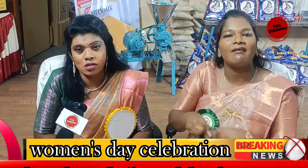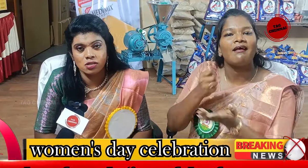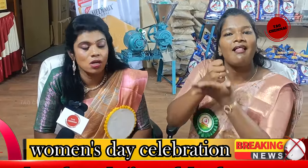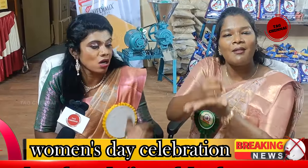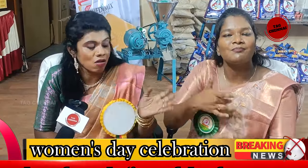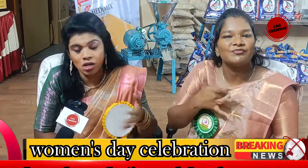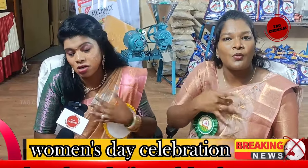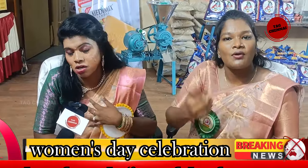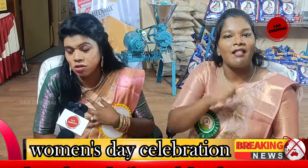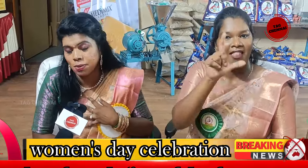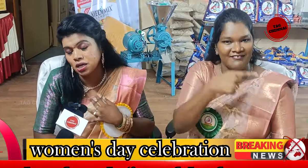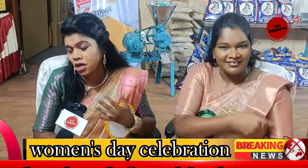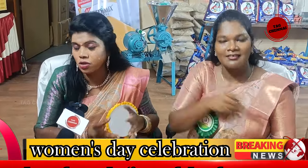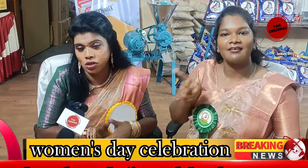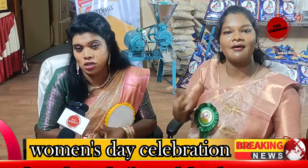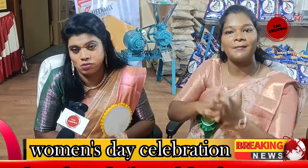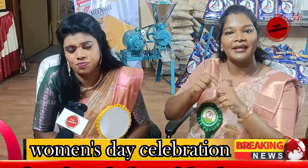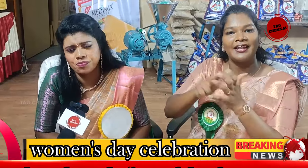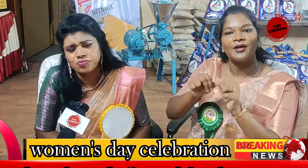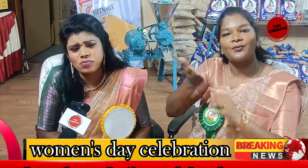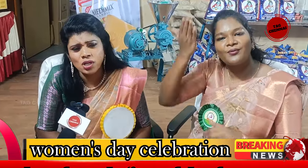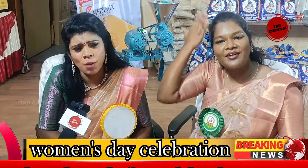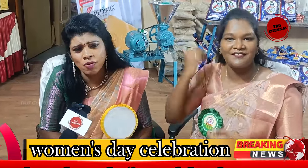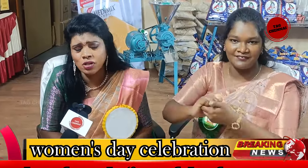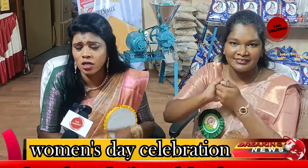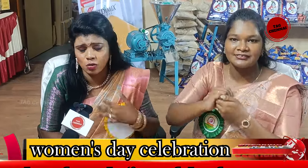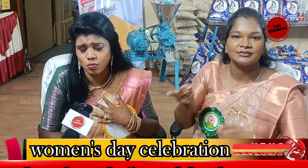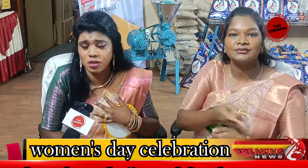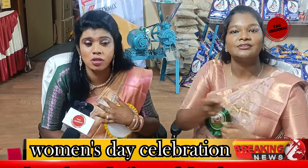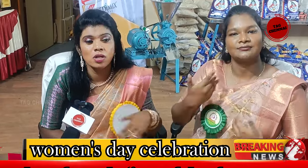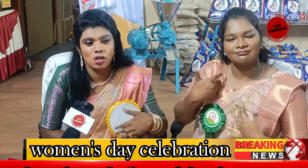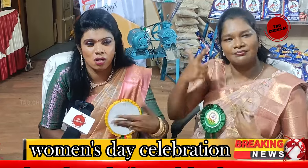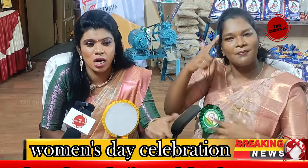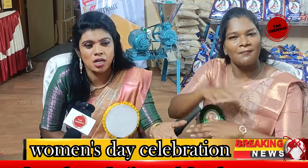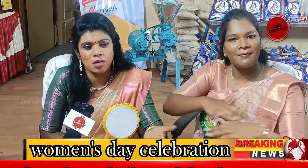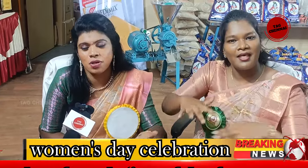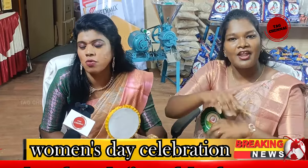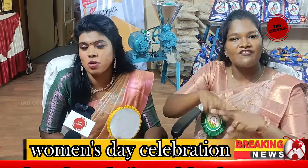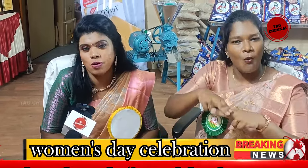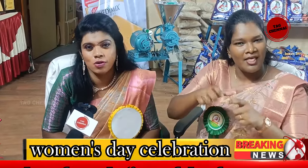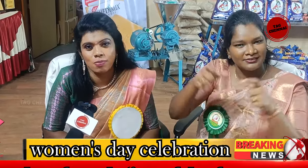இருந்துச்சு. லாவண்யா நானும் பள்ளிக்கால தோழிகள் அப்புறம் வந்து எங்களை கூப்பிட்டுக்கு காதிகளாக பெண்கள் உதவி பண்ணணும்